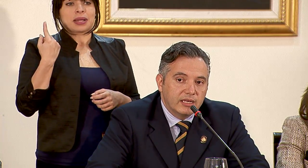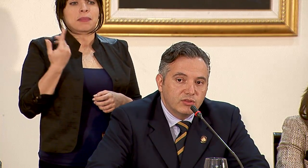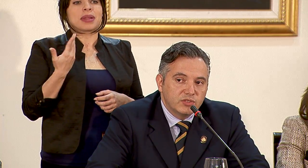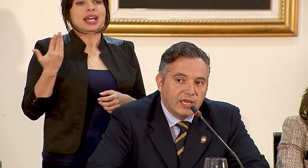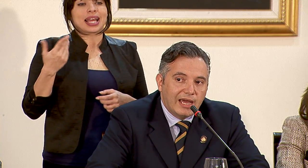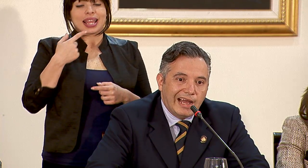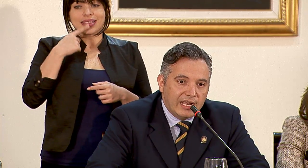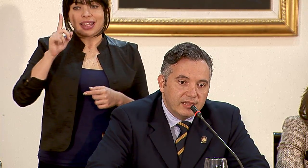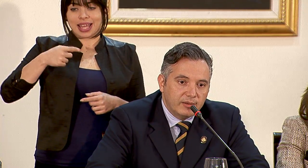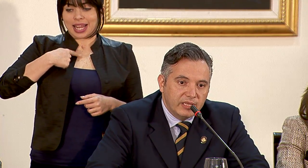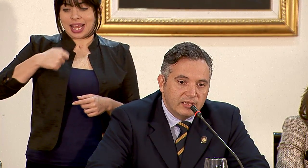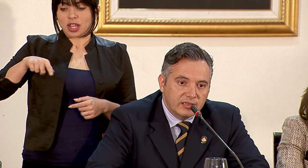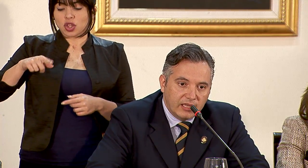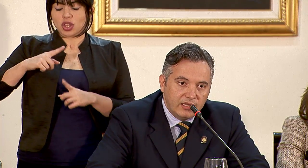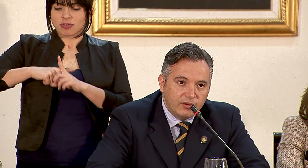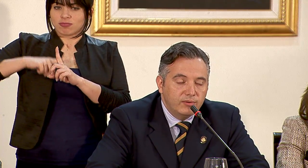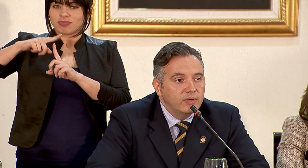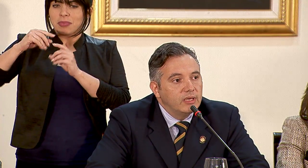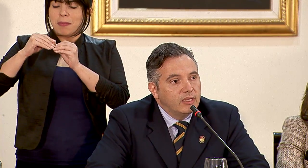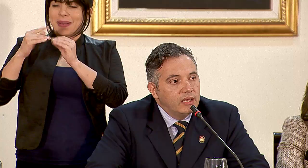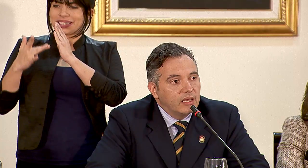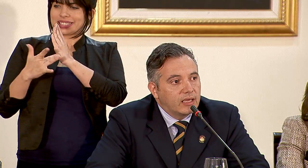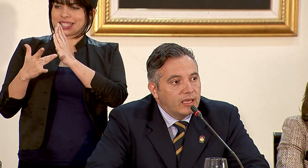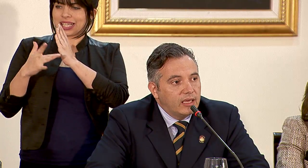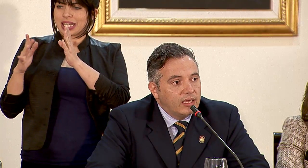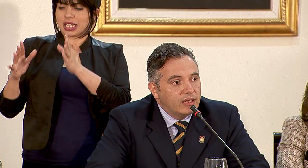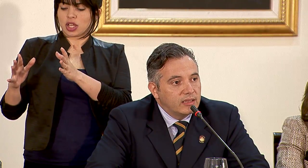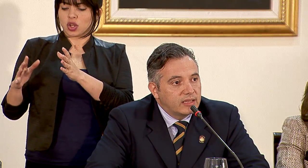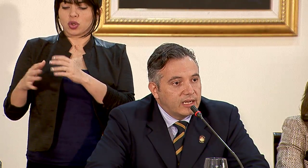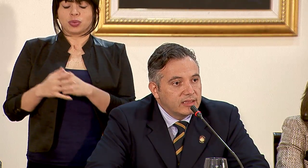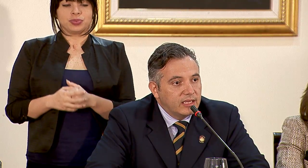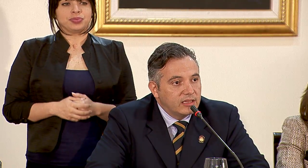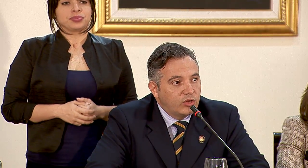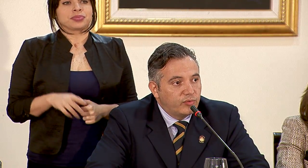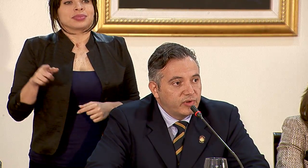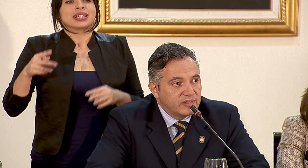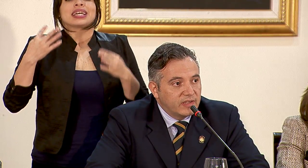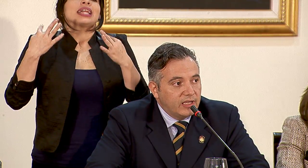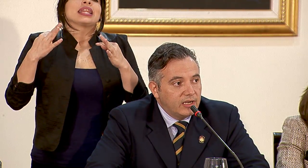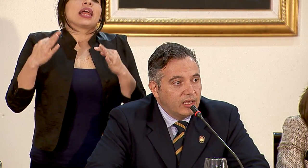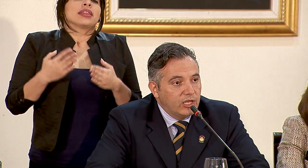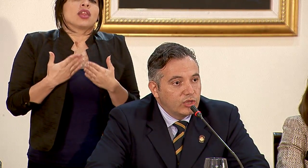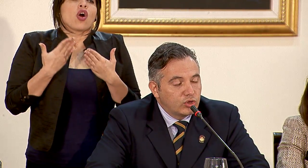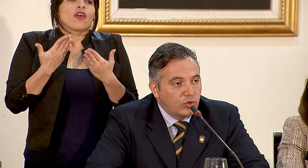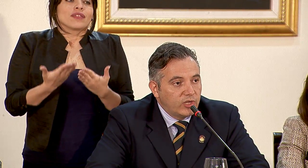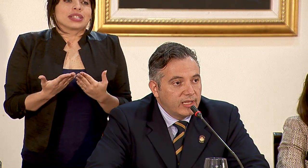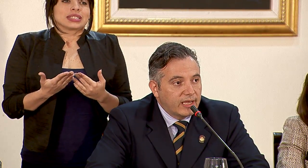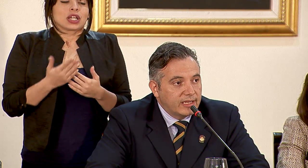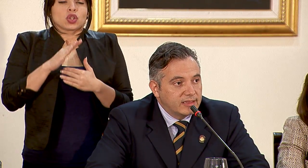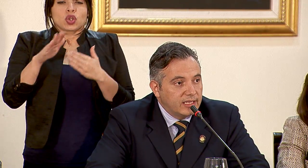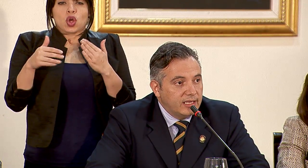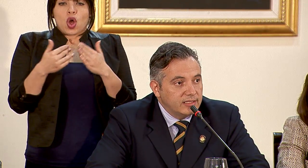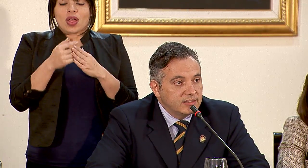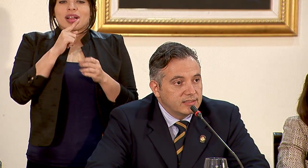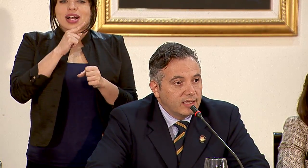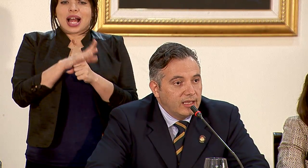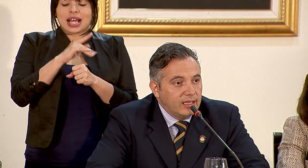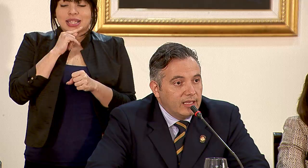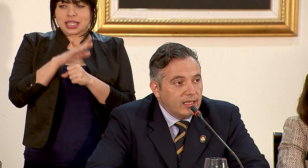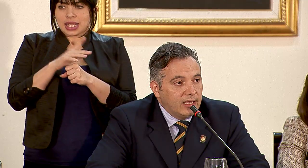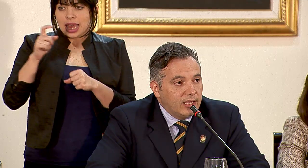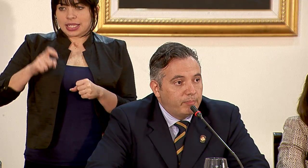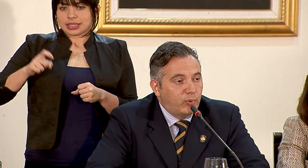el decreto sea altamente técnico, que trate de ofrecer todas las garantías